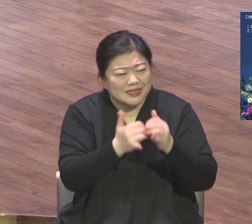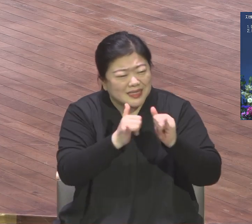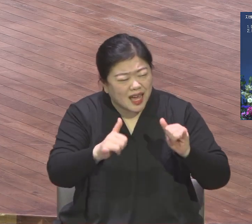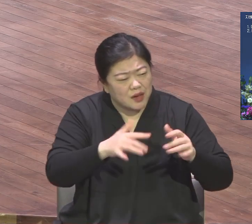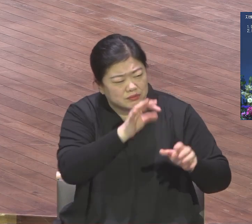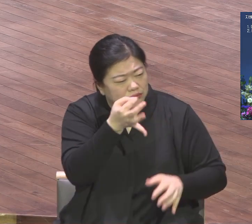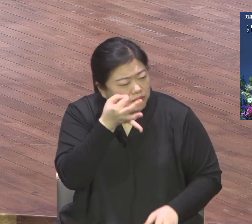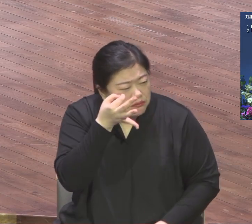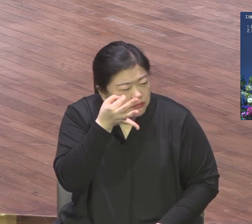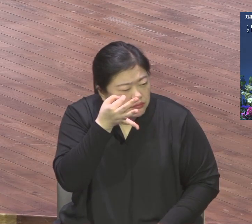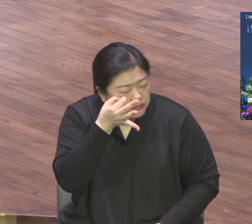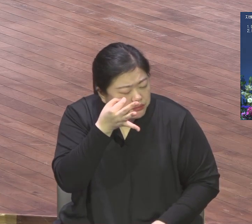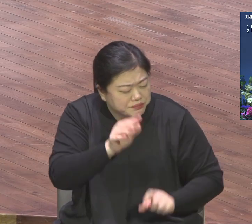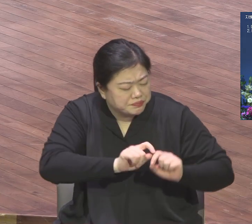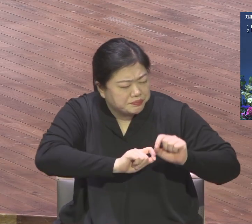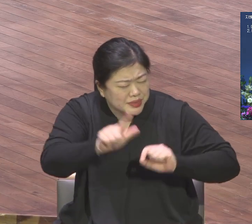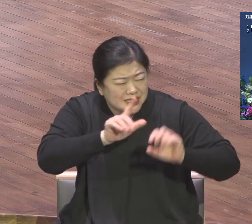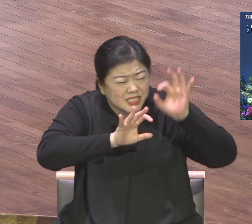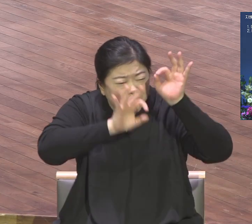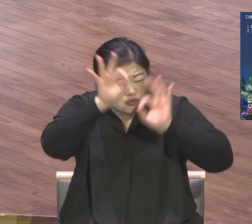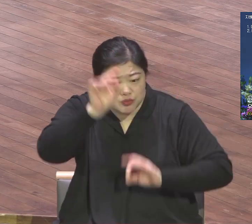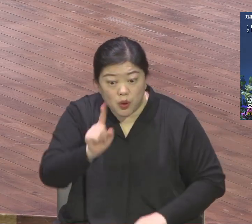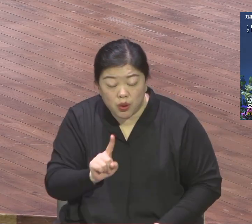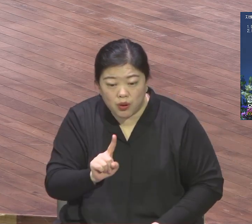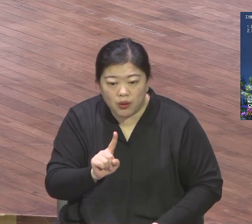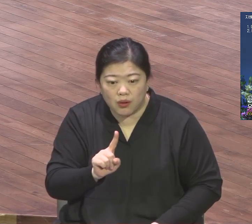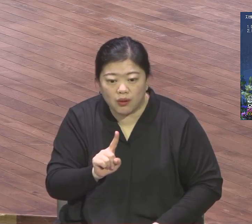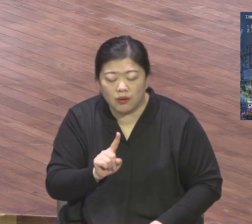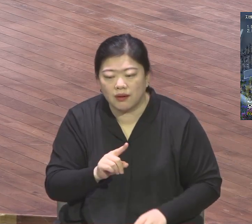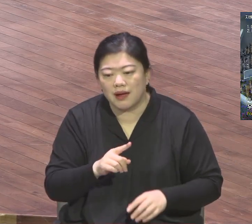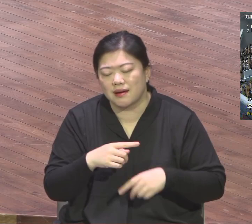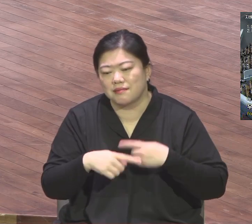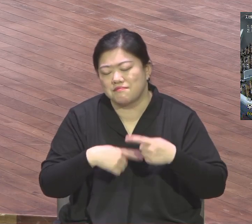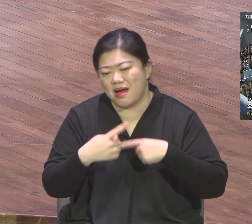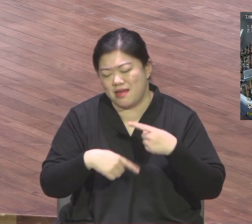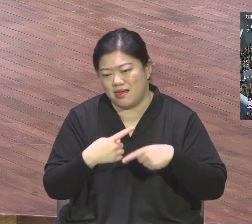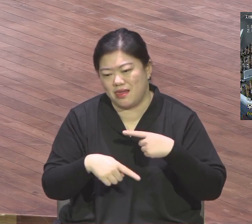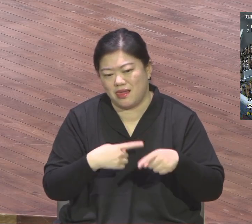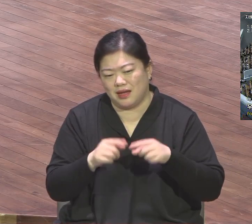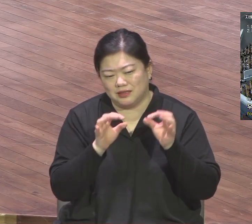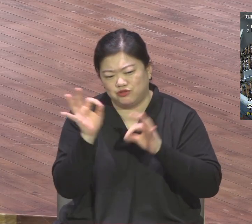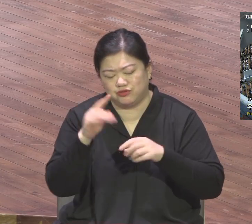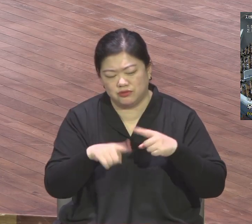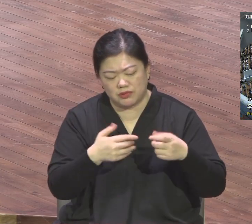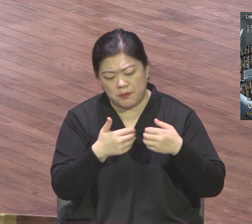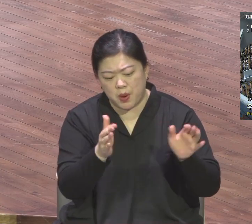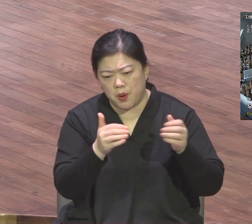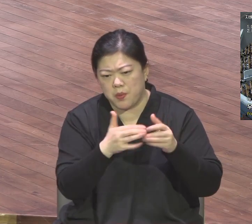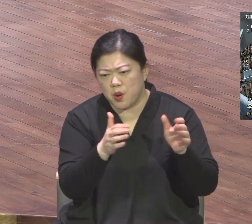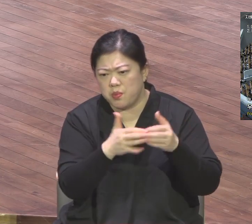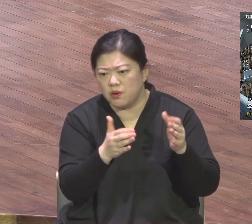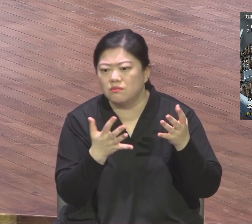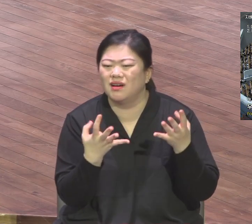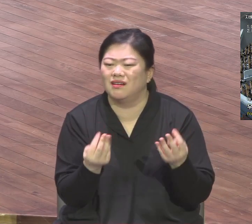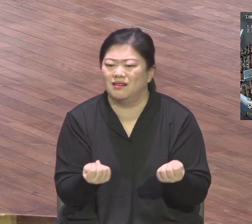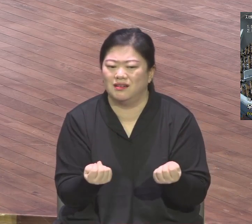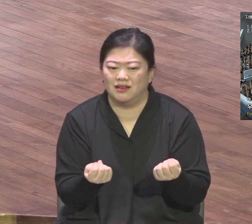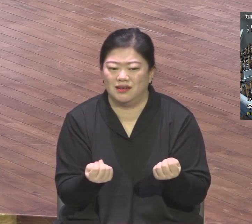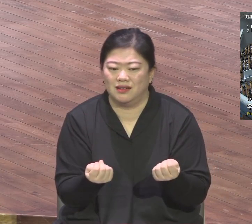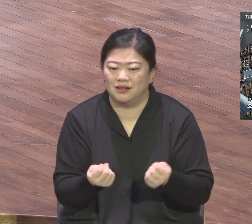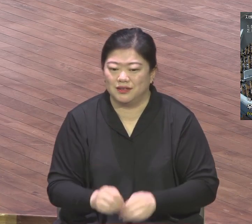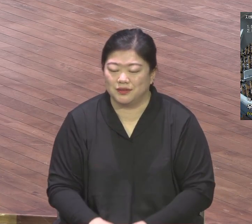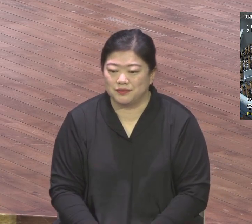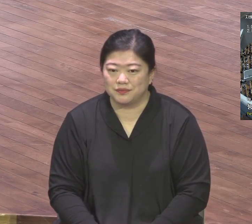결정적인 실수가 뭐냐? 우리가 다 실수가 많으니 만일 말의 실수가 없는 자라면